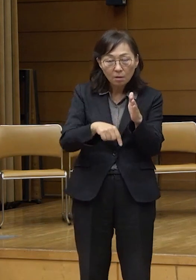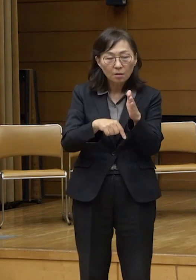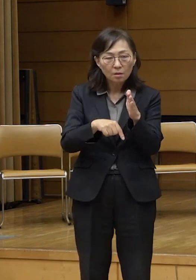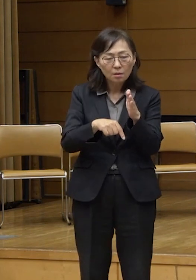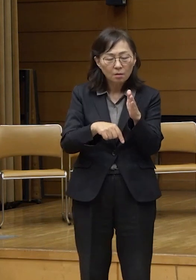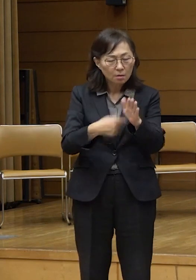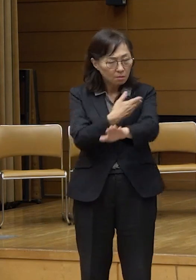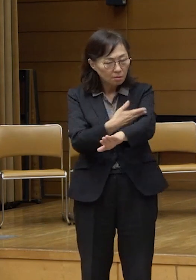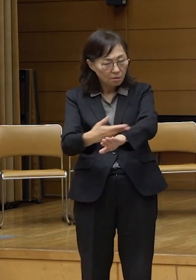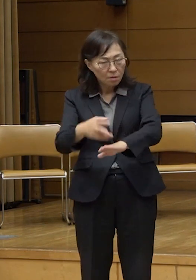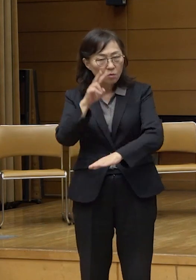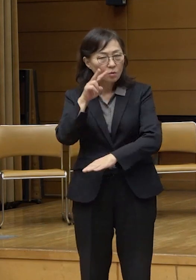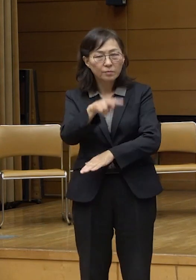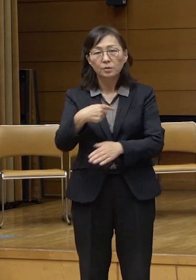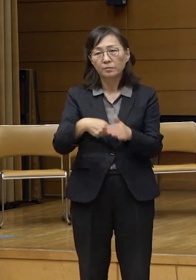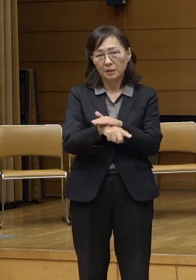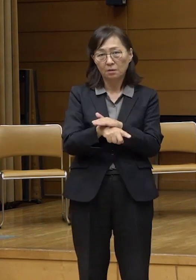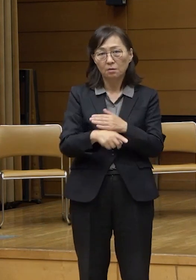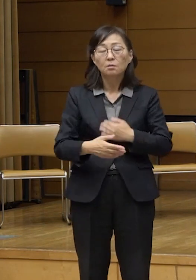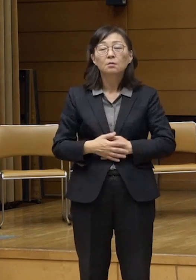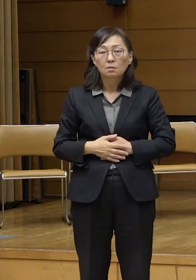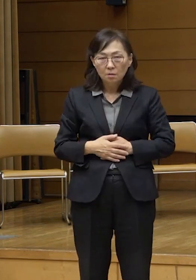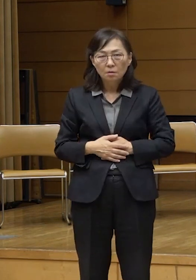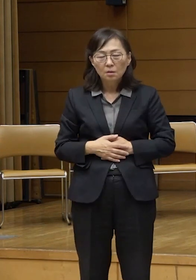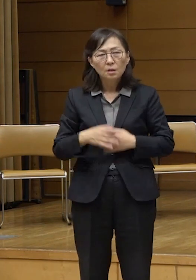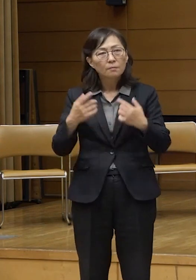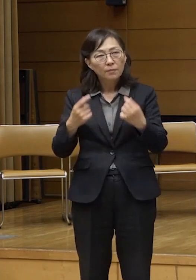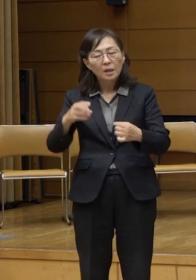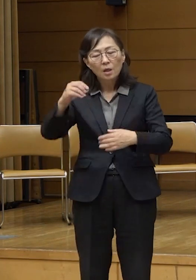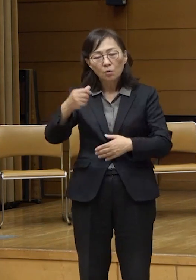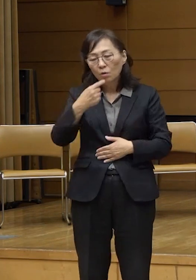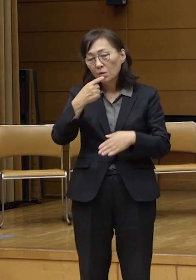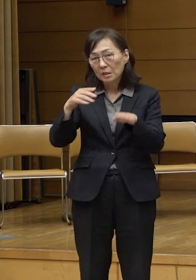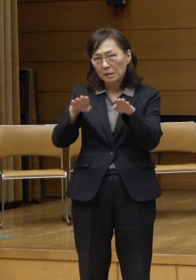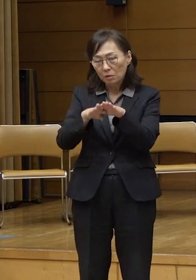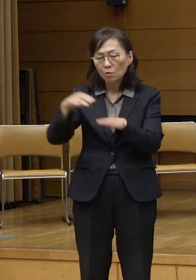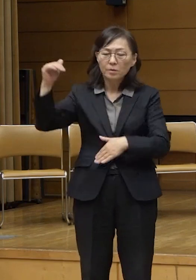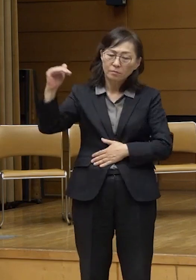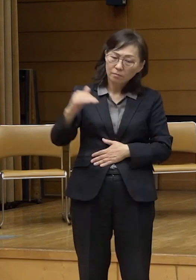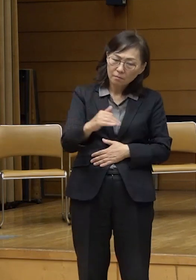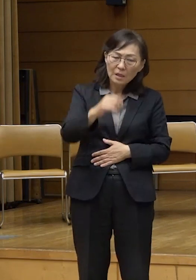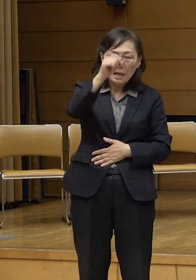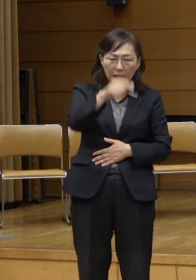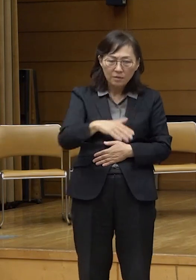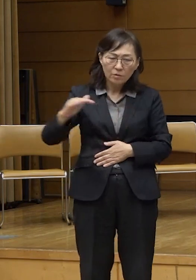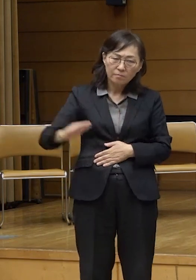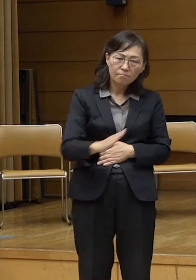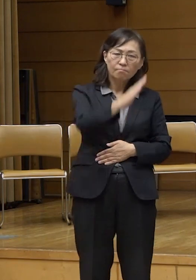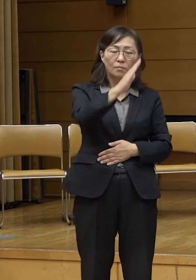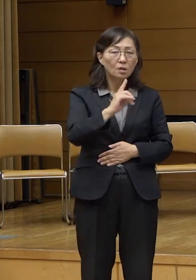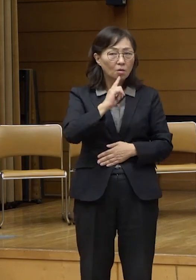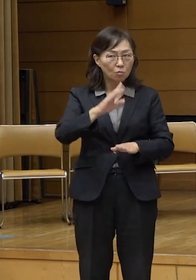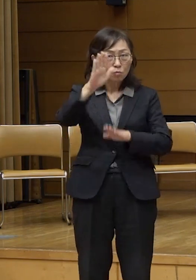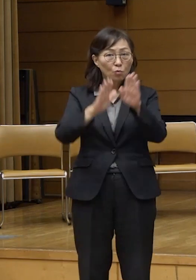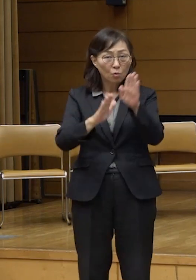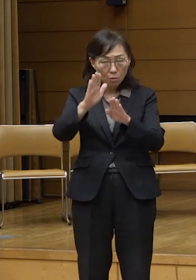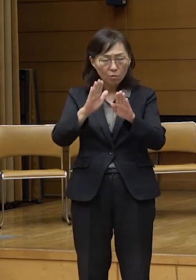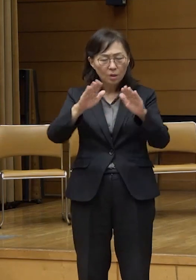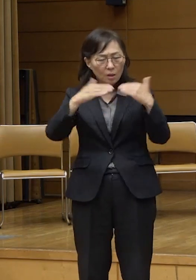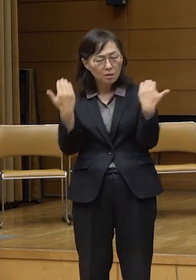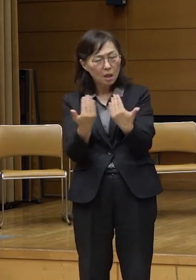って、ただ週末になると下がり、月曜になると上がるというような傾向の中で全体がこう増えてい